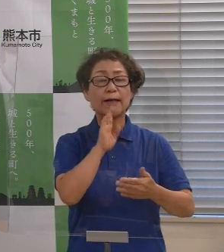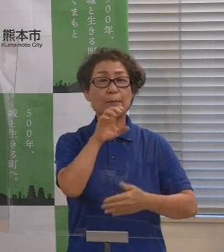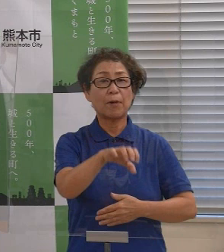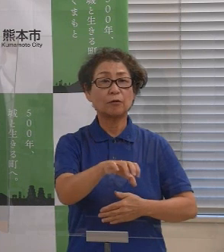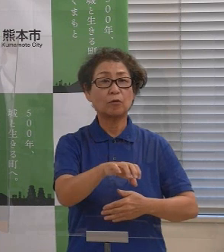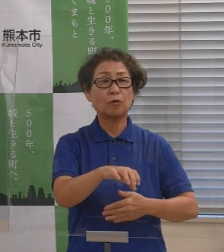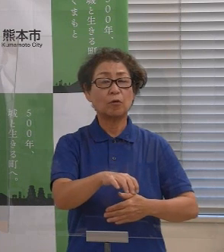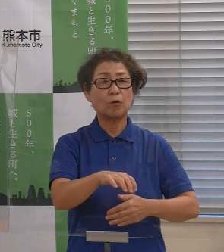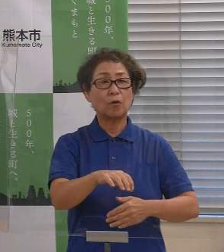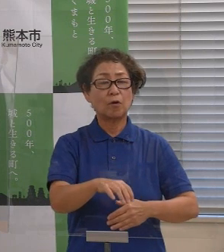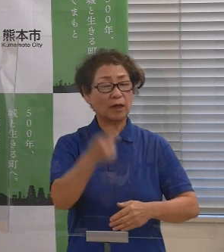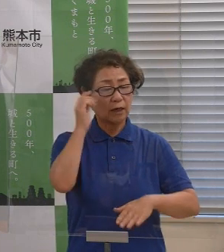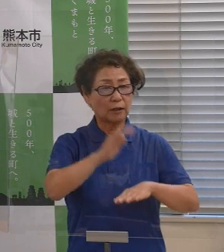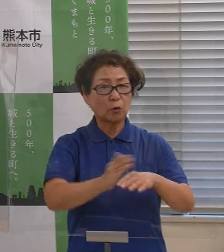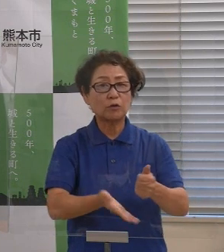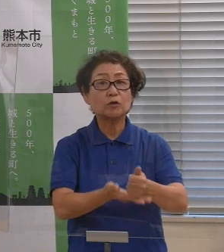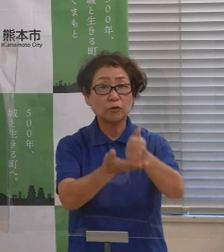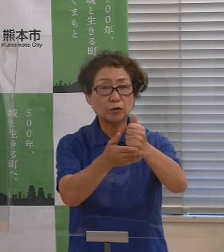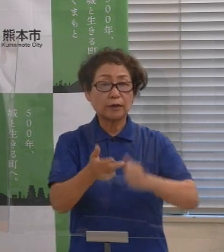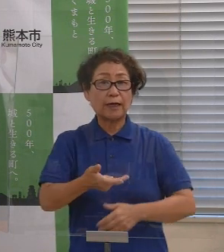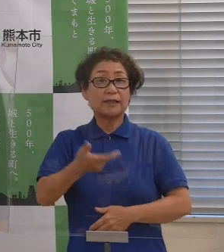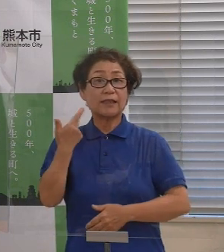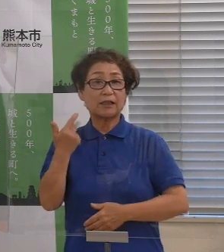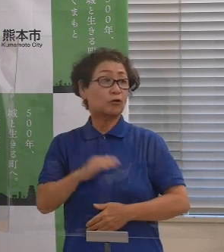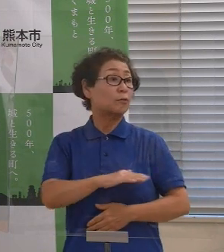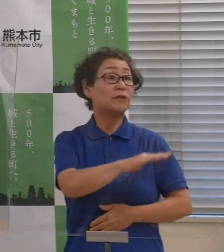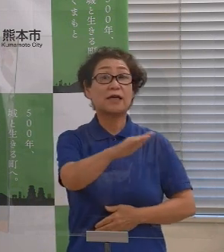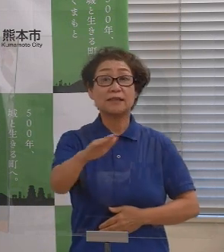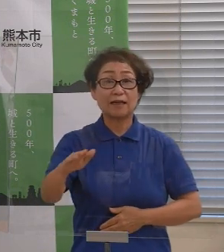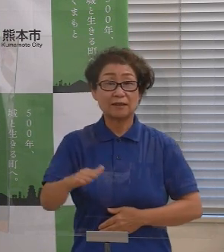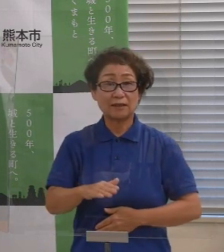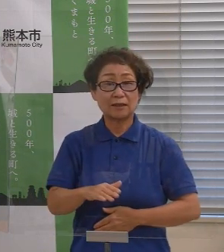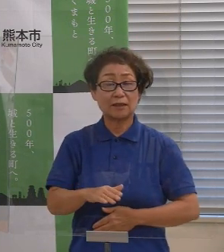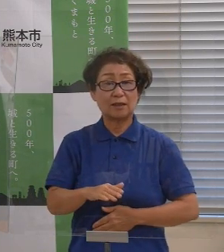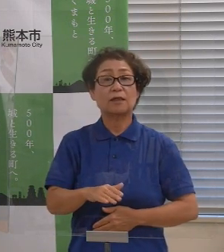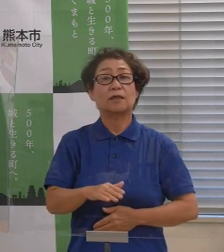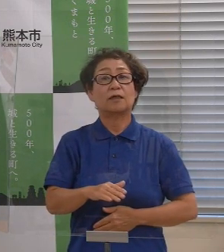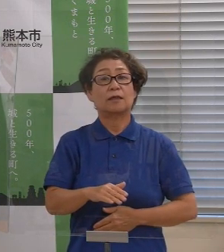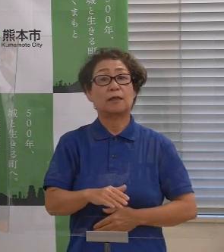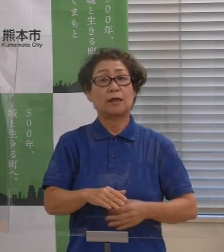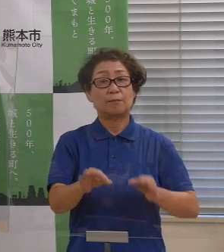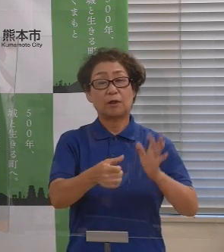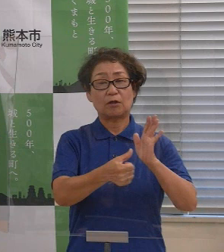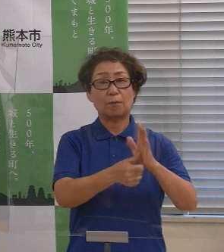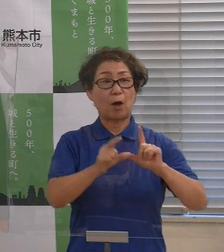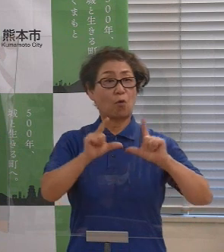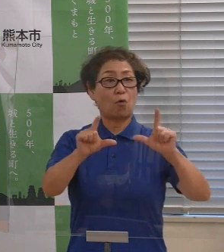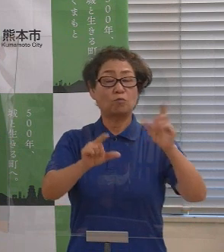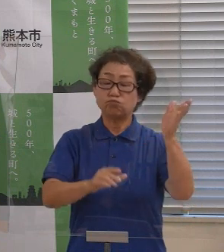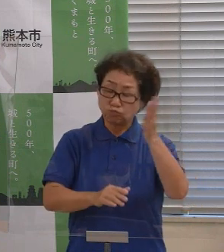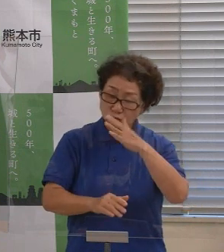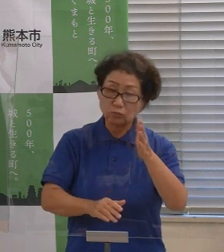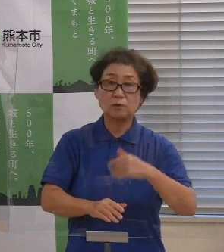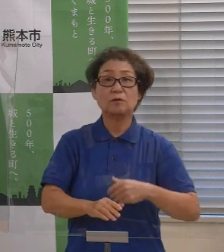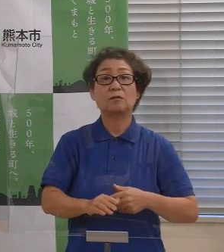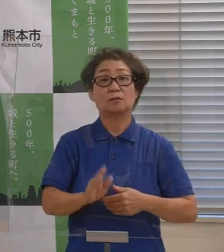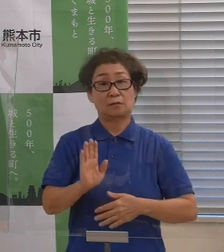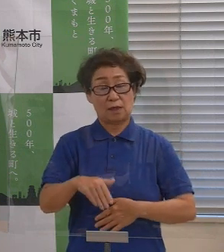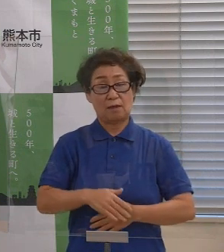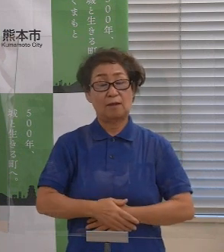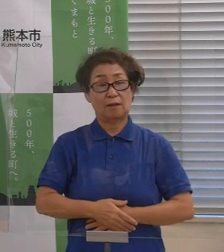断を尊重して、先週皆さんにも、その店舗名を公表しない理由についてもです